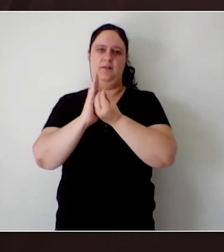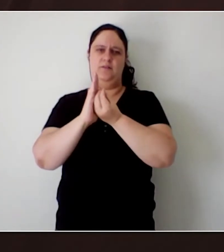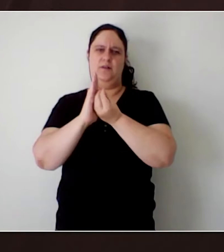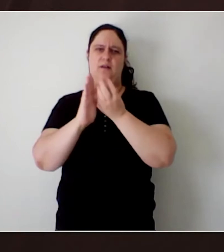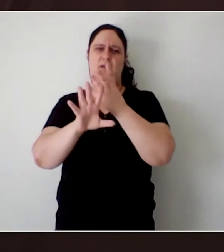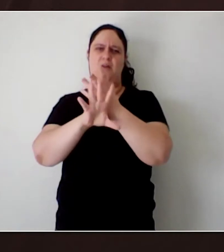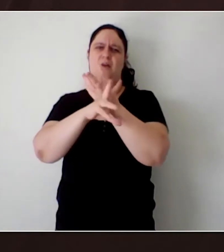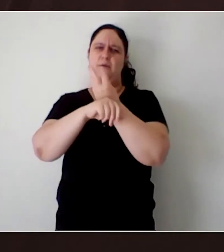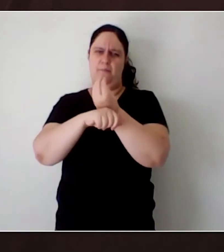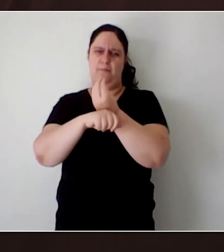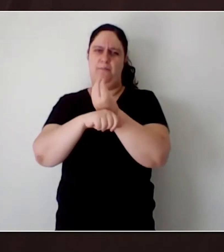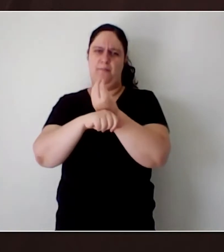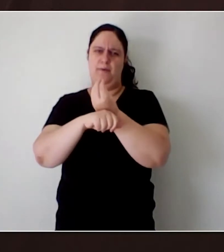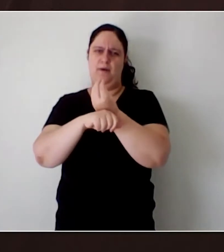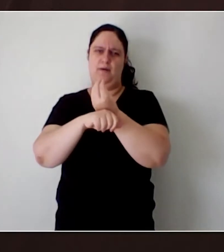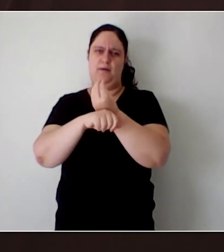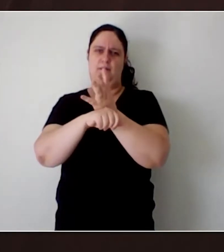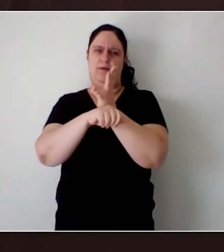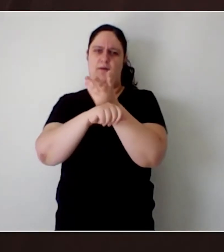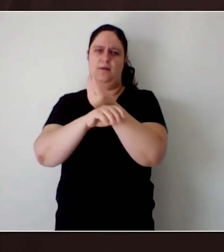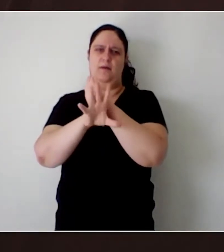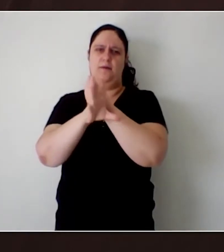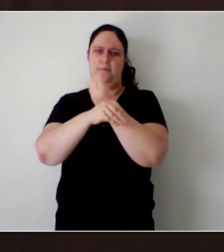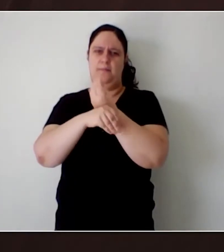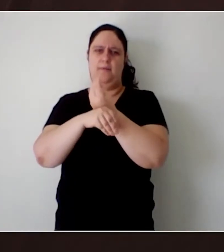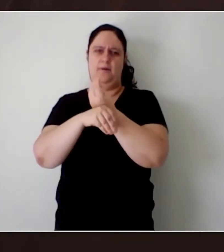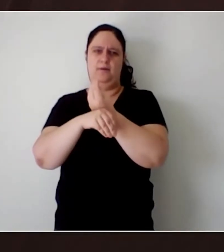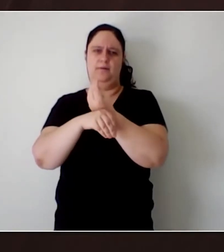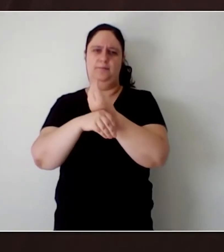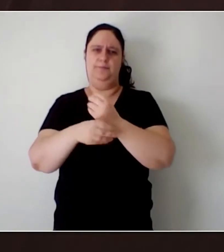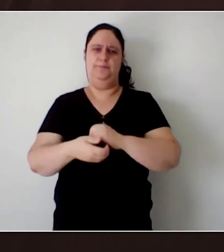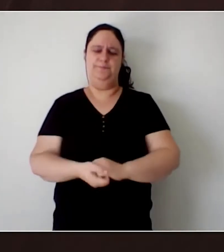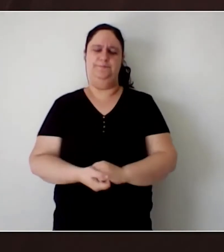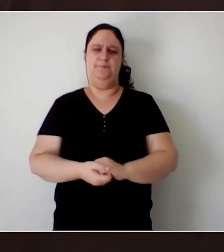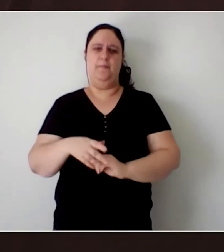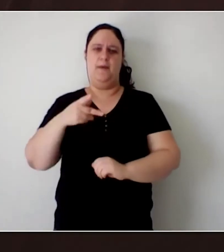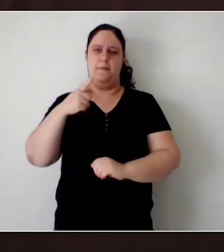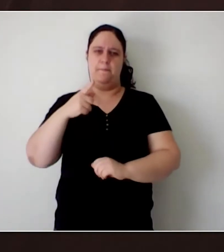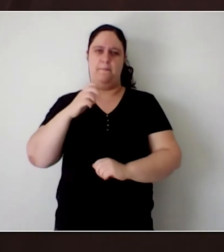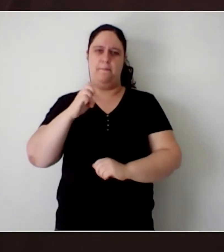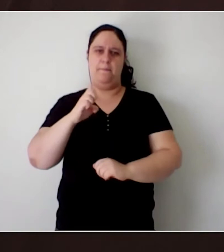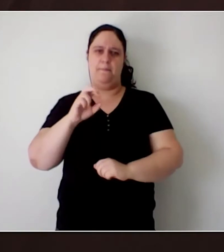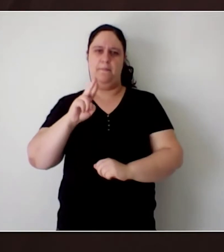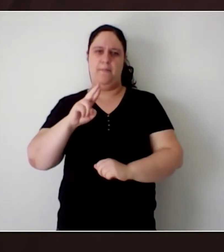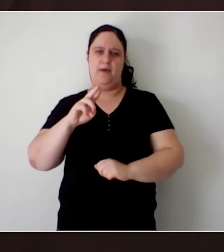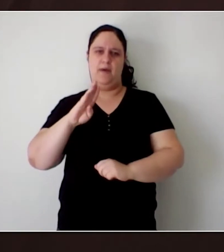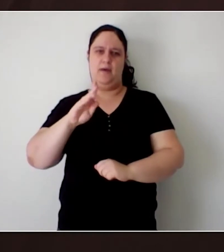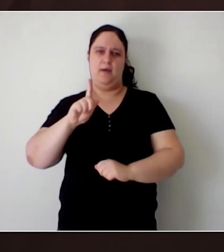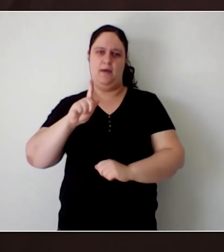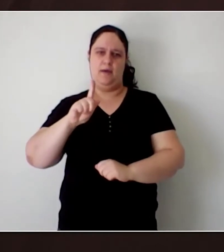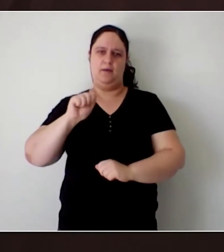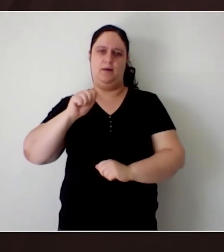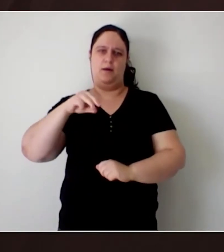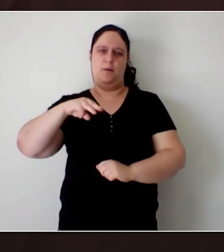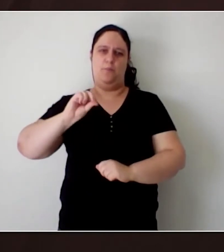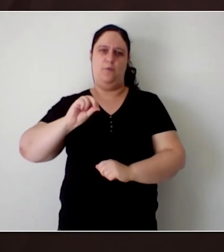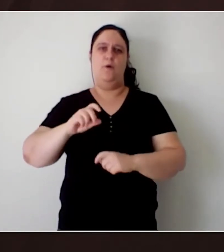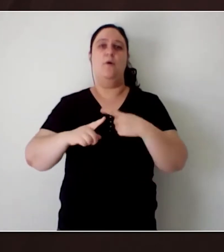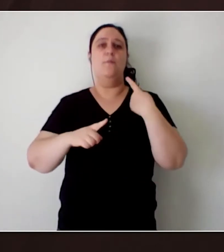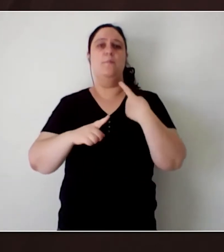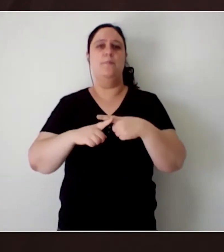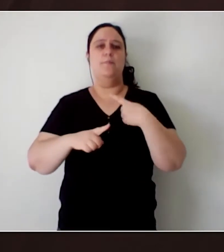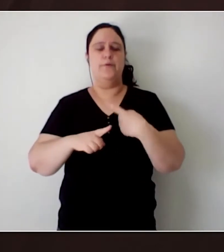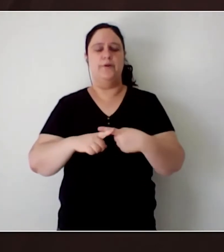Constantino favorecendo o cristianismo, abriu portas para muitos falsos cristãos entrarem para receber